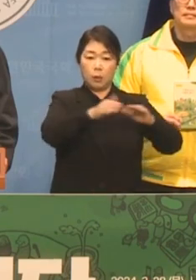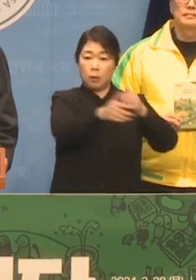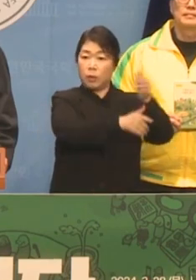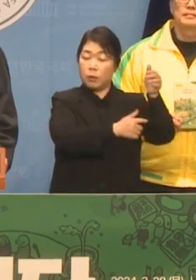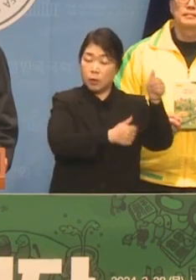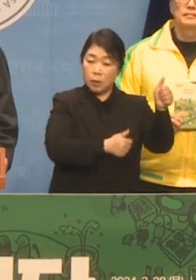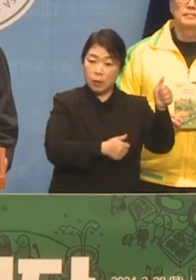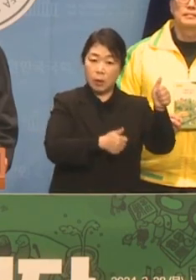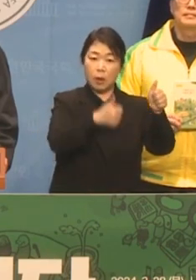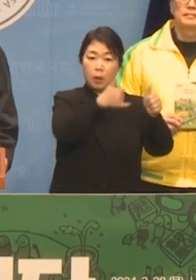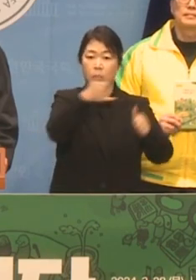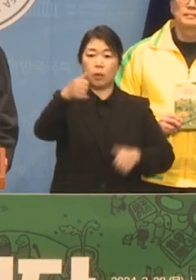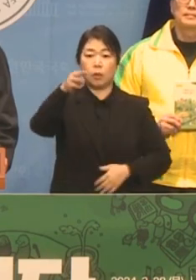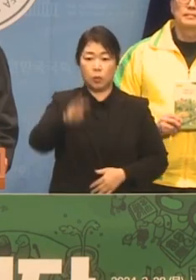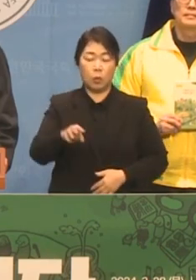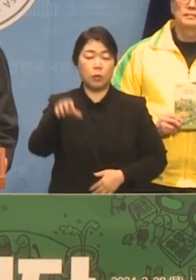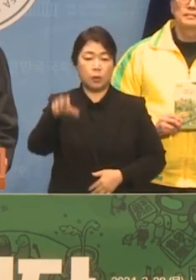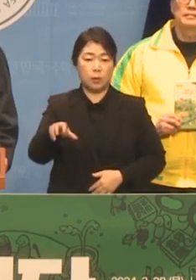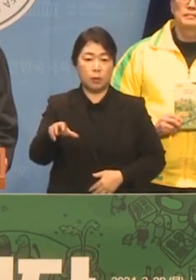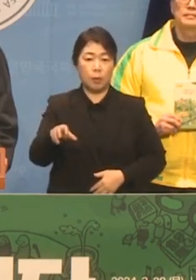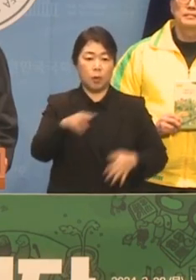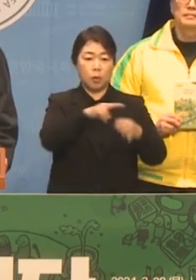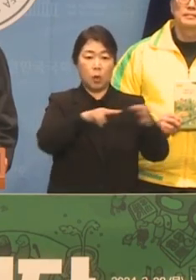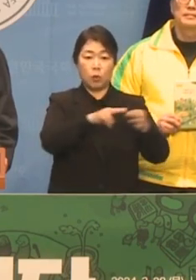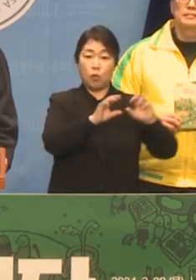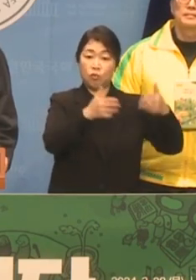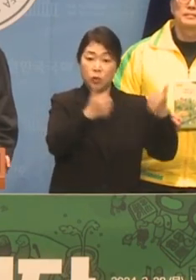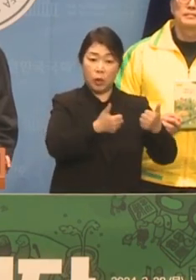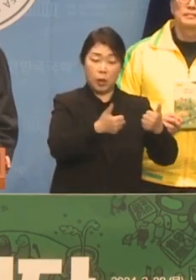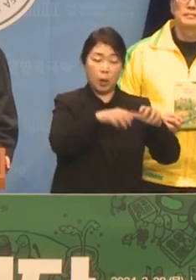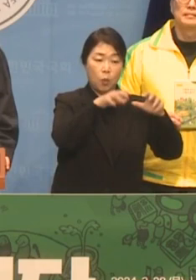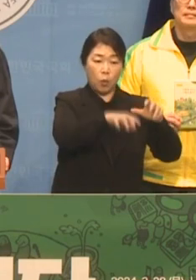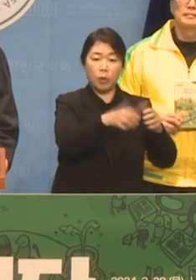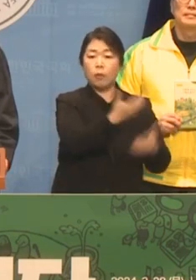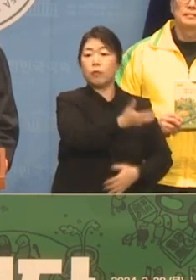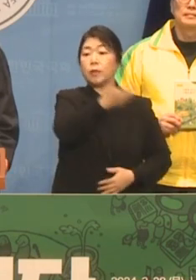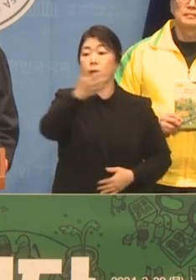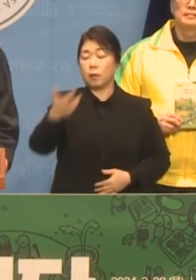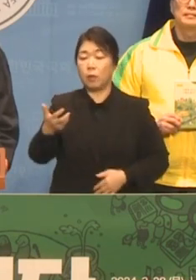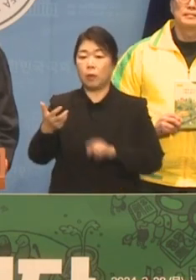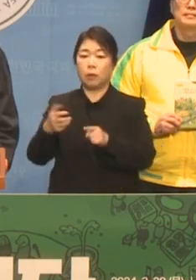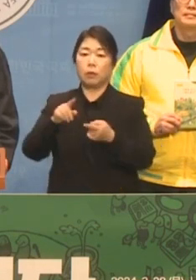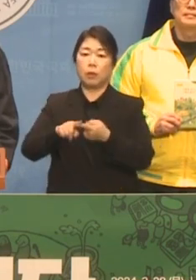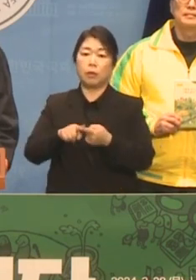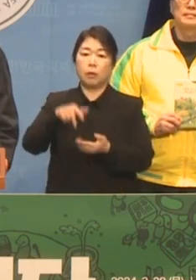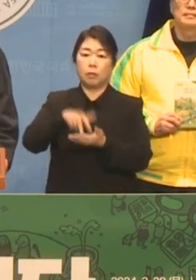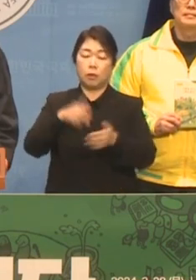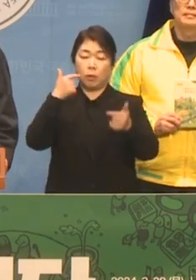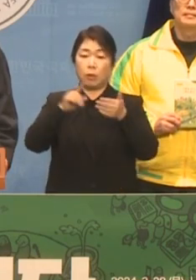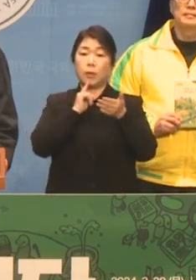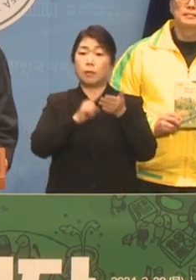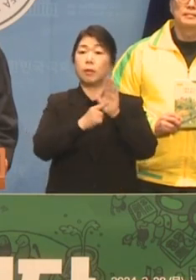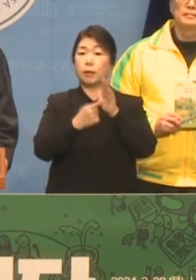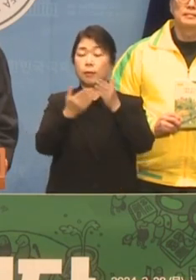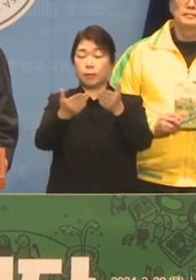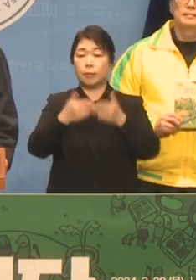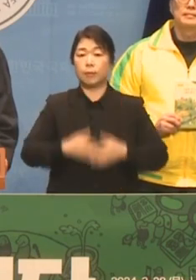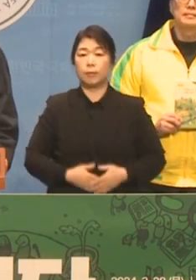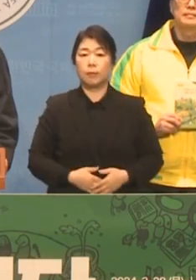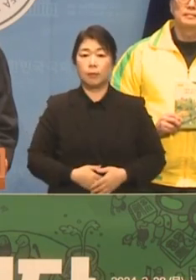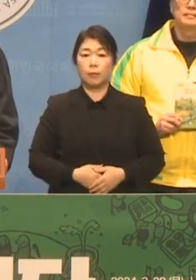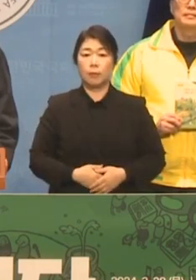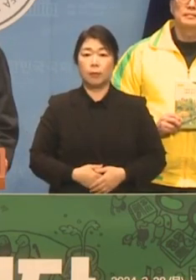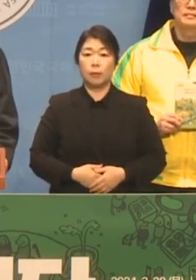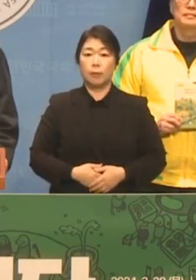세중시 여의도 국회 이전과 관련돼서 어 저희도 입장을 했습니다만 조금 더 분명하게 말씀드릴 필요가 있을 것